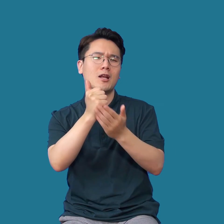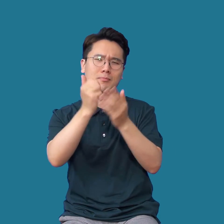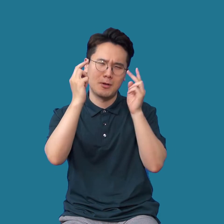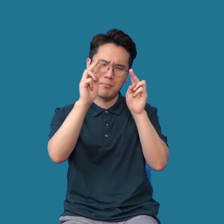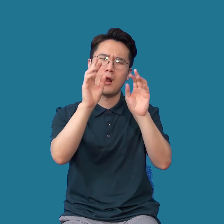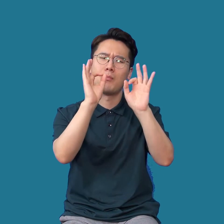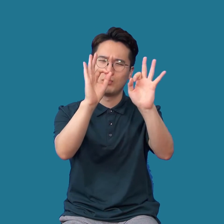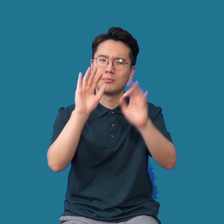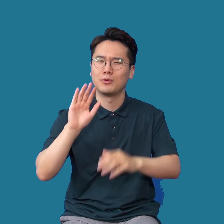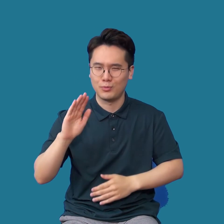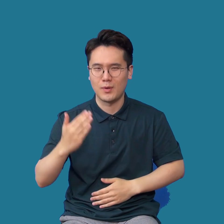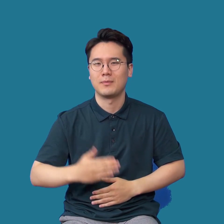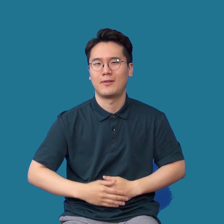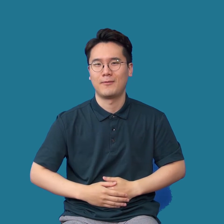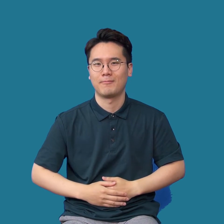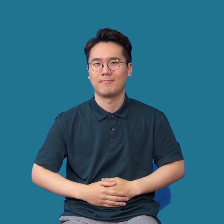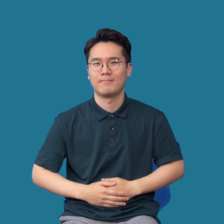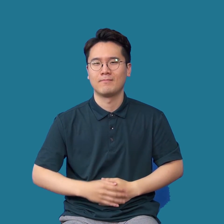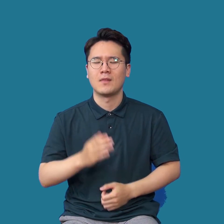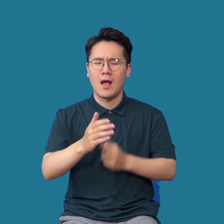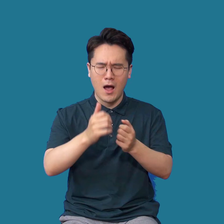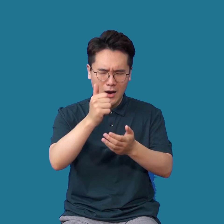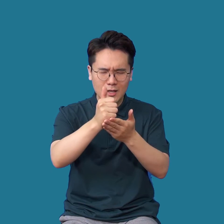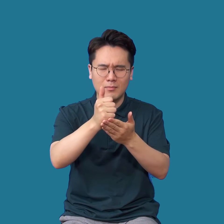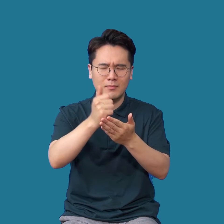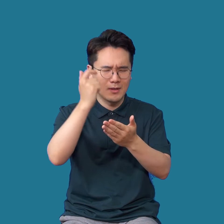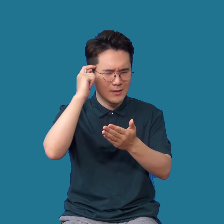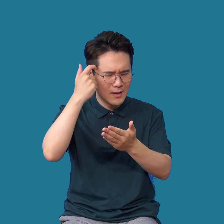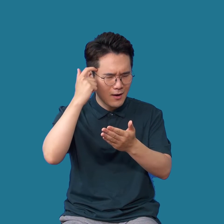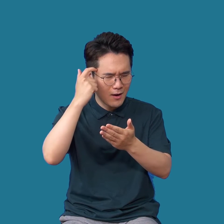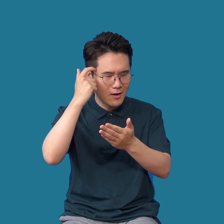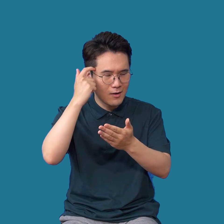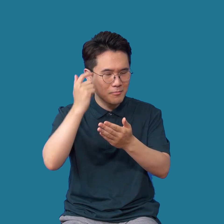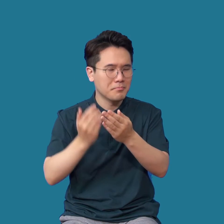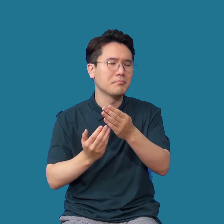하나님 하고 우리도 하나님을 떠올리셔야 됩니다.